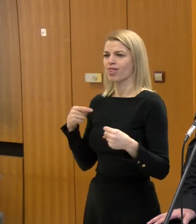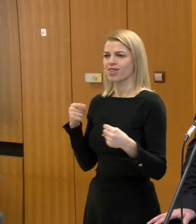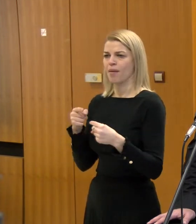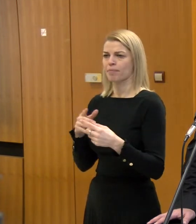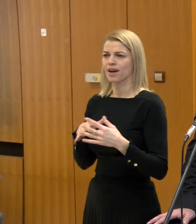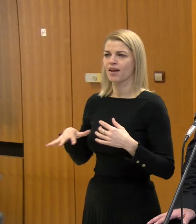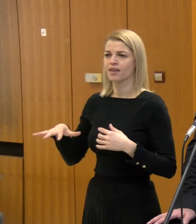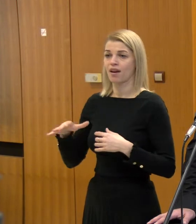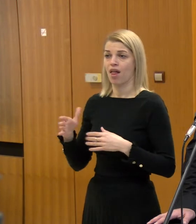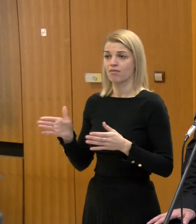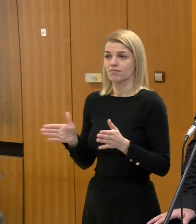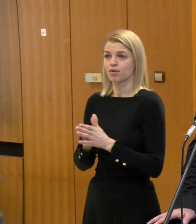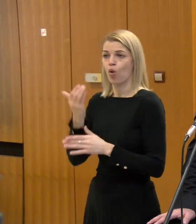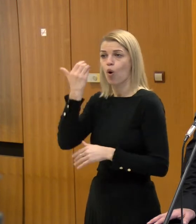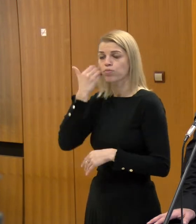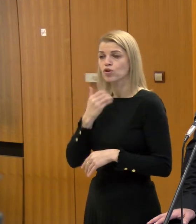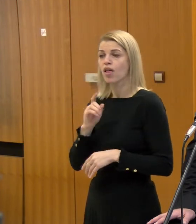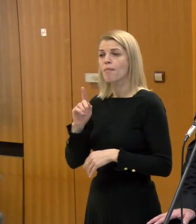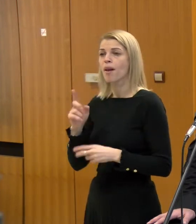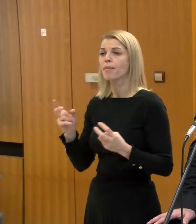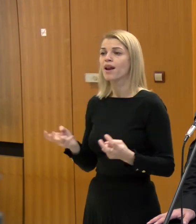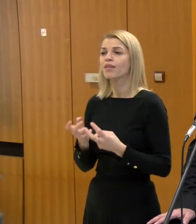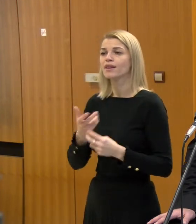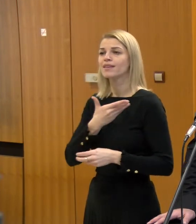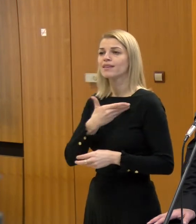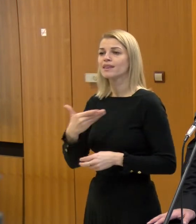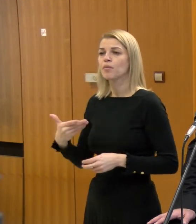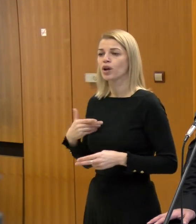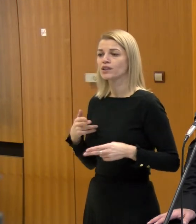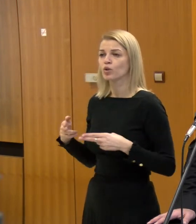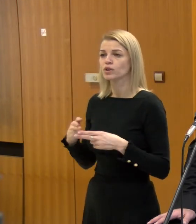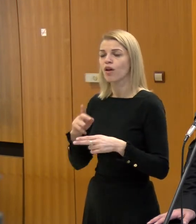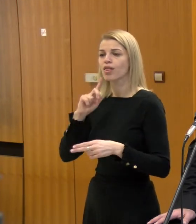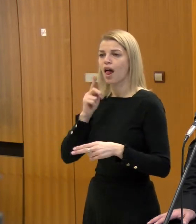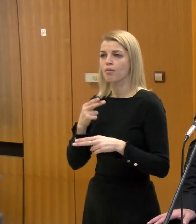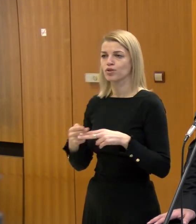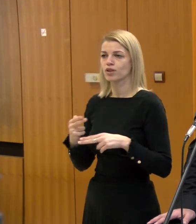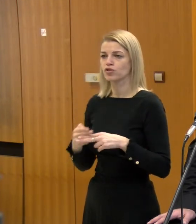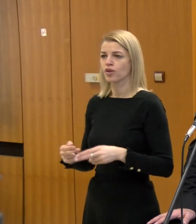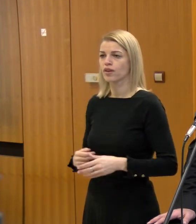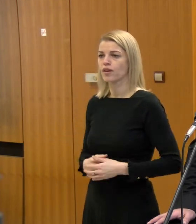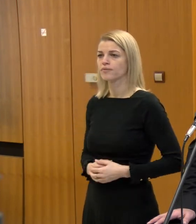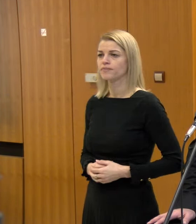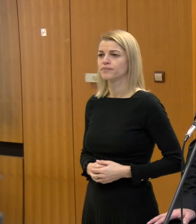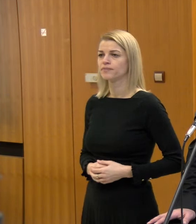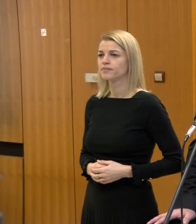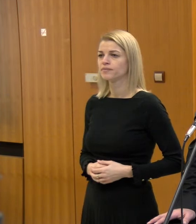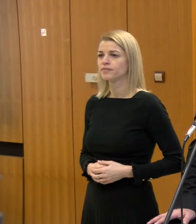ale spoluobčania, ktorí majú hľadať demokratickou cestou najlepšie riešenie.